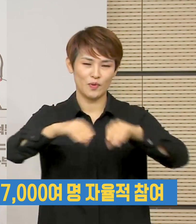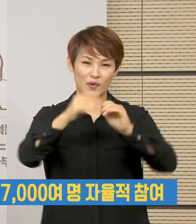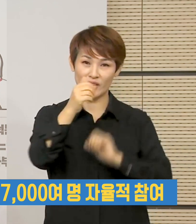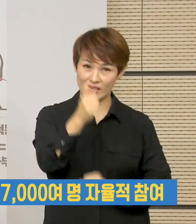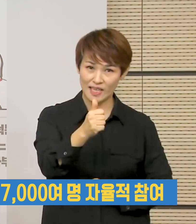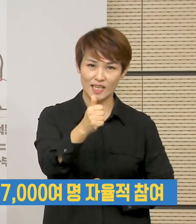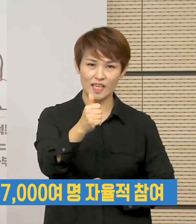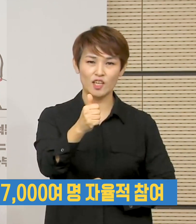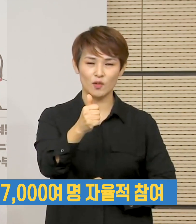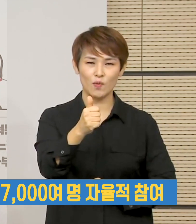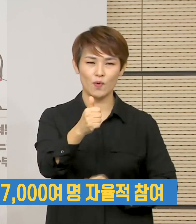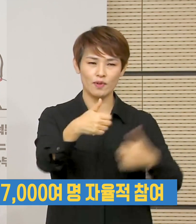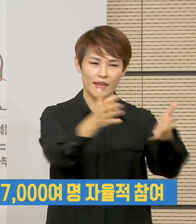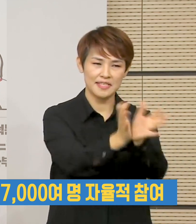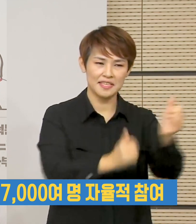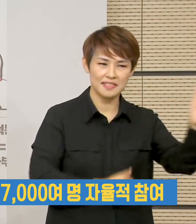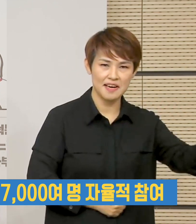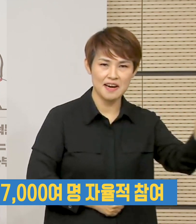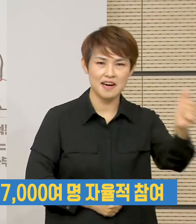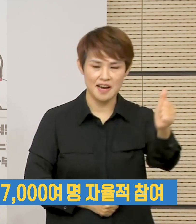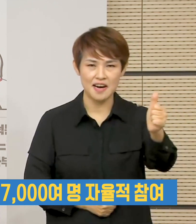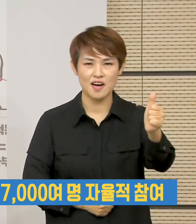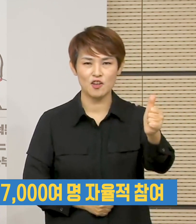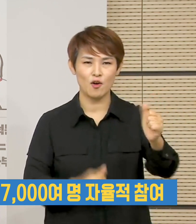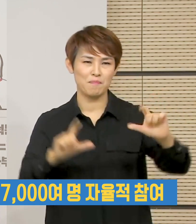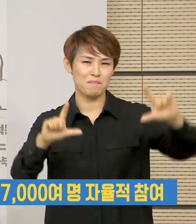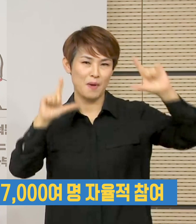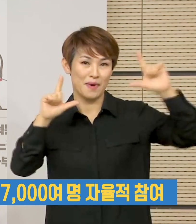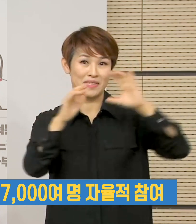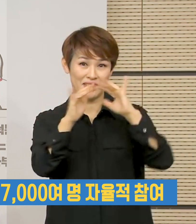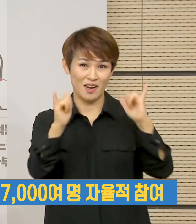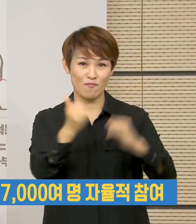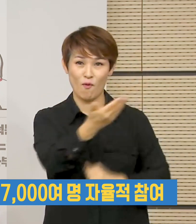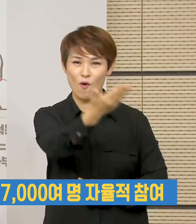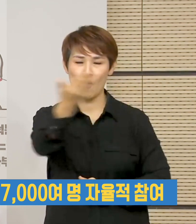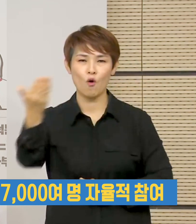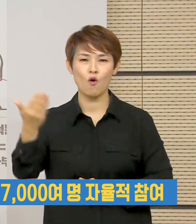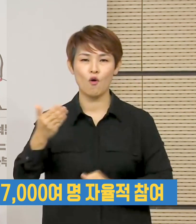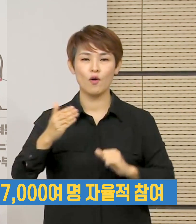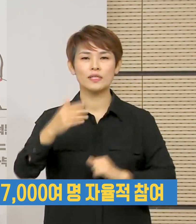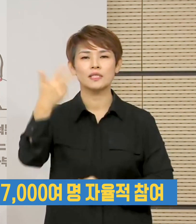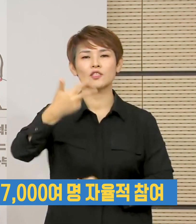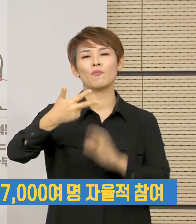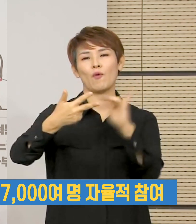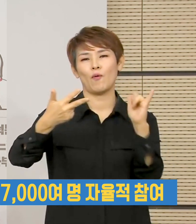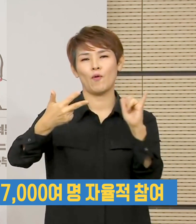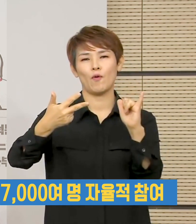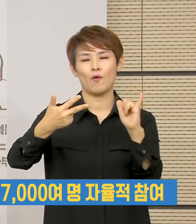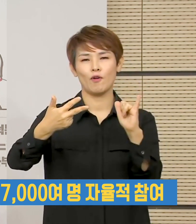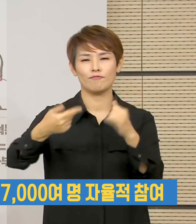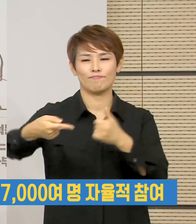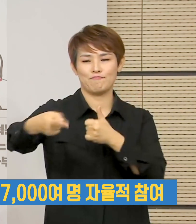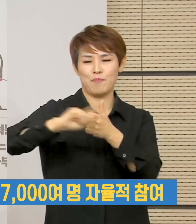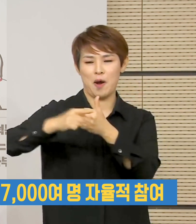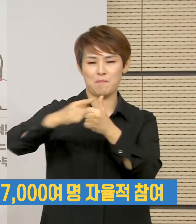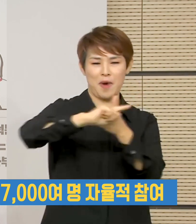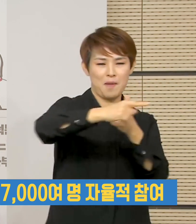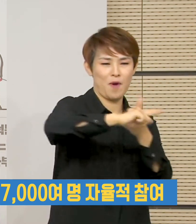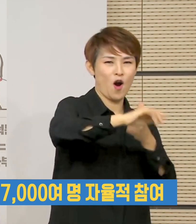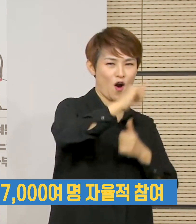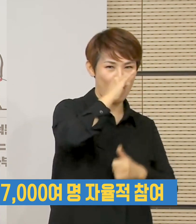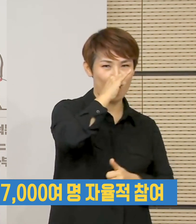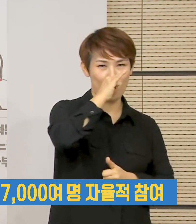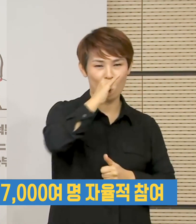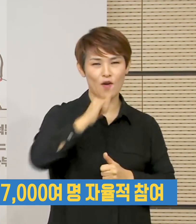비롯한 주요 기관 미탄 체장 다수의 유명 인사 등 국민 7천여 분이 자율적으로 참여하여 의료진